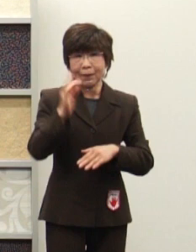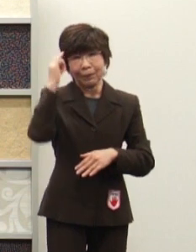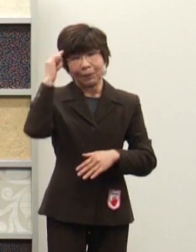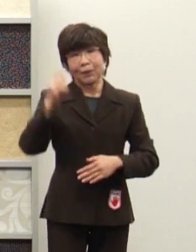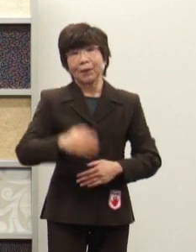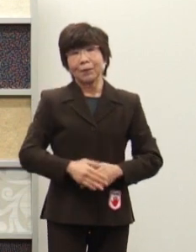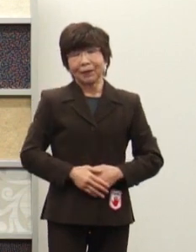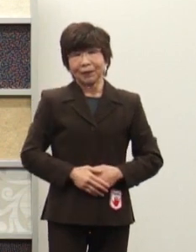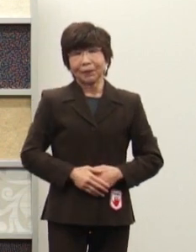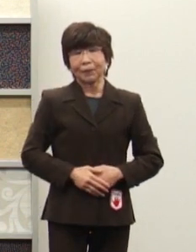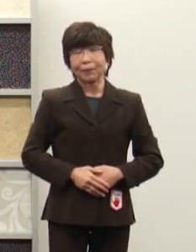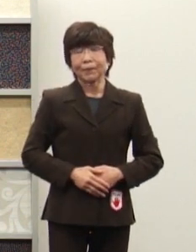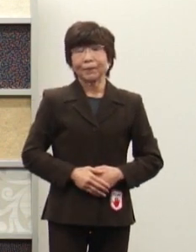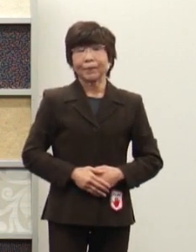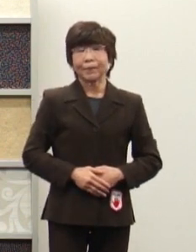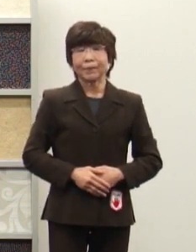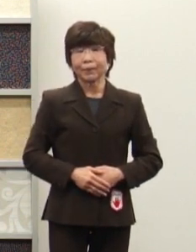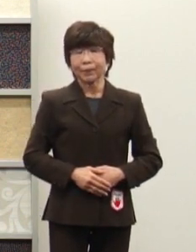まあ、ただ